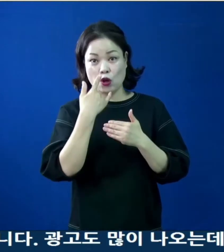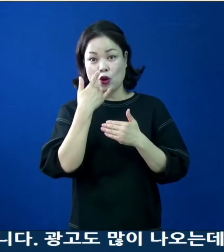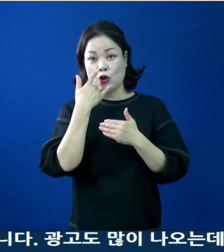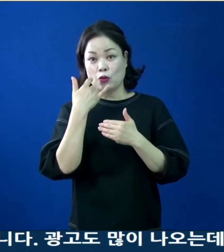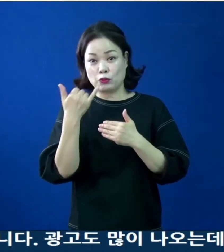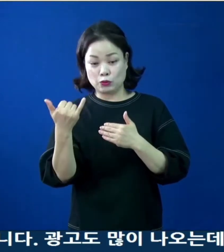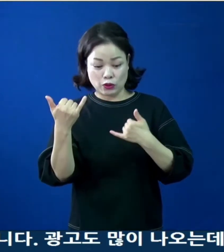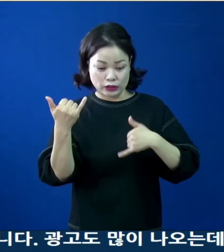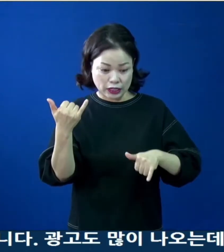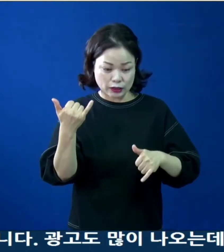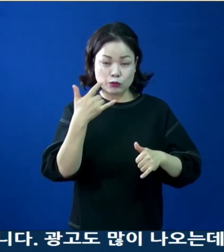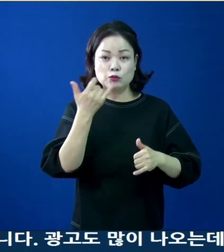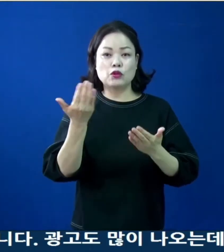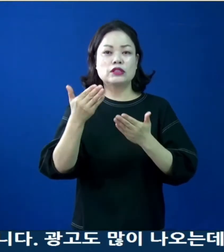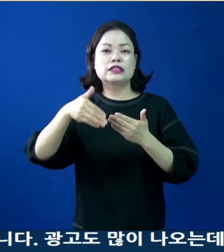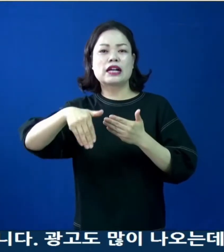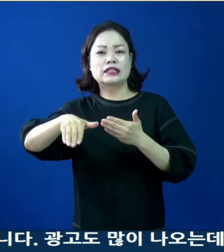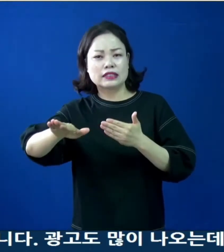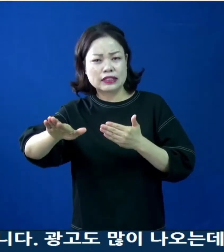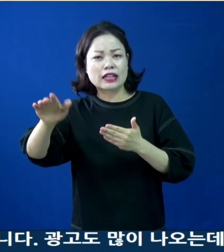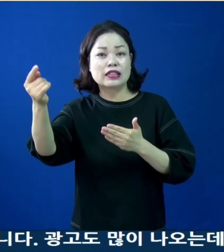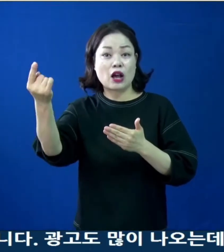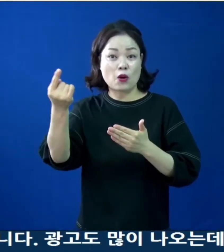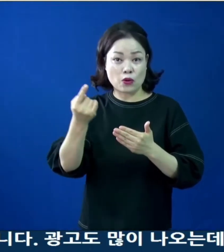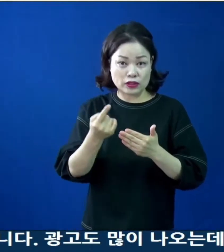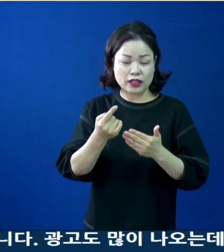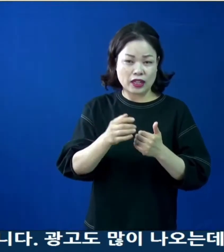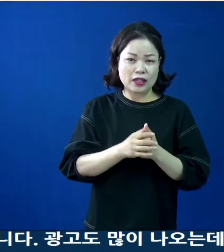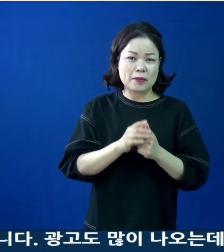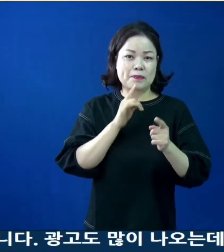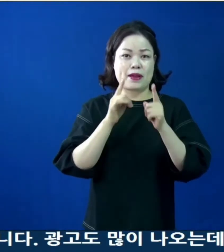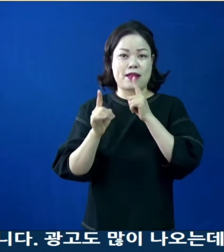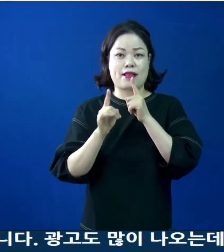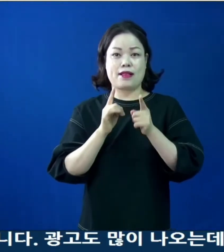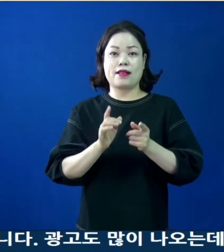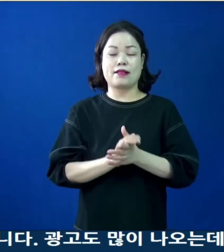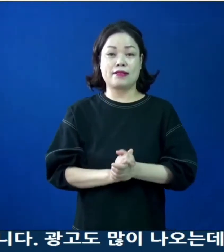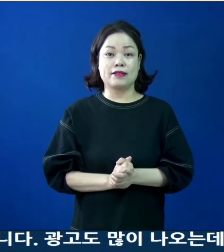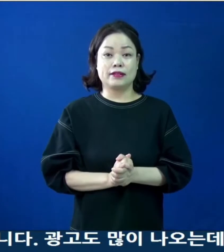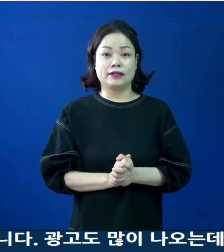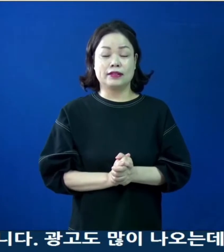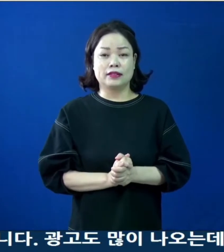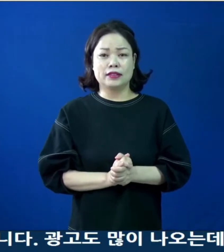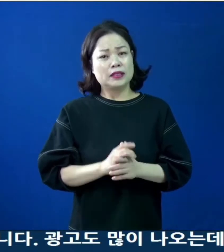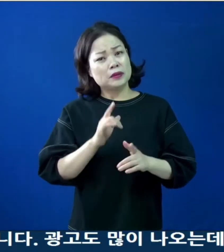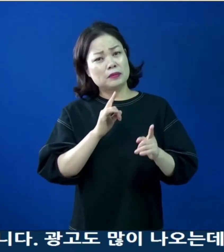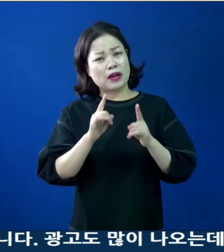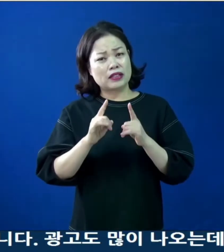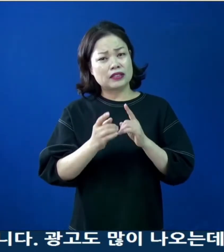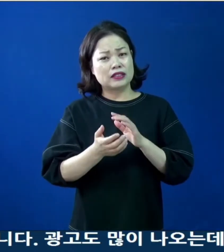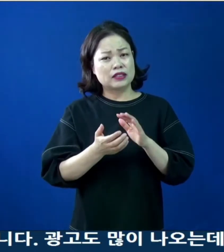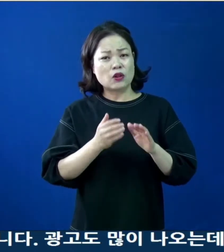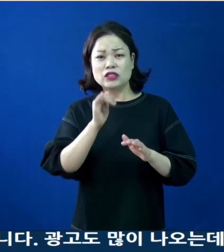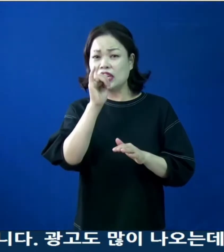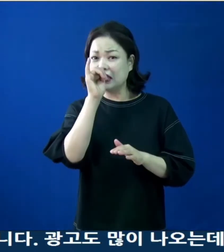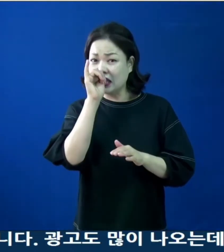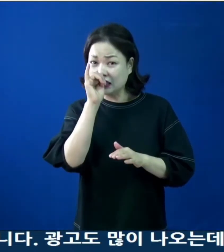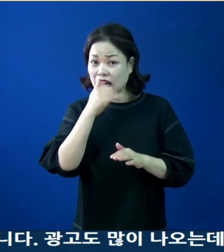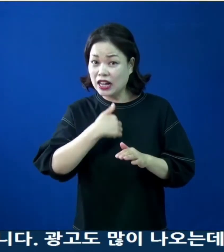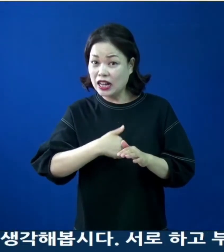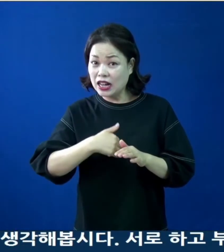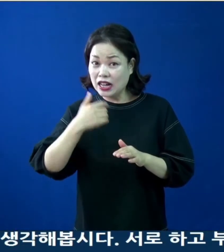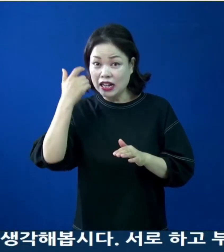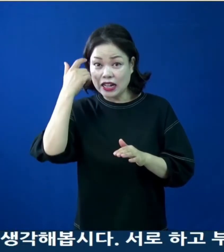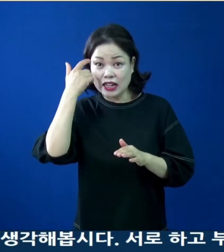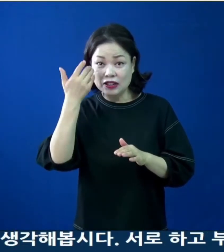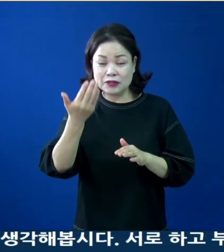출근을 할 때도 갔다 올게라는 단어를 참 많이 언급합니다. 그런데 이 말에 전제가 있다는 것 혹시